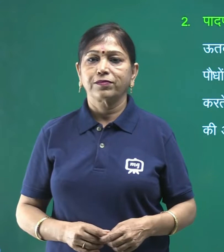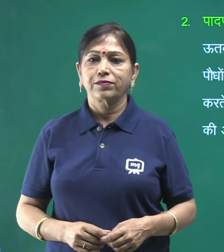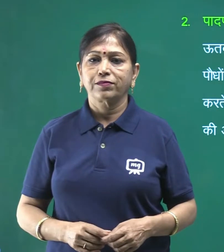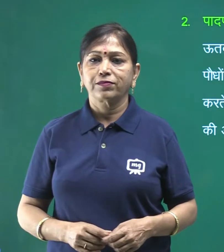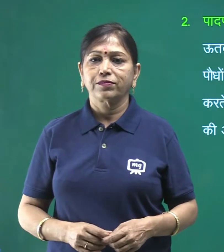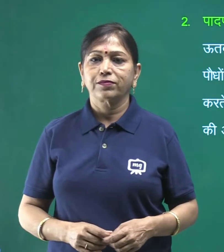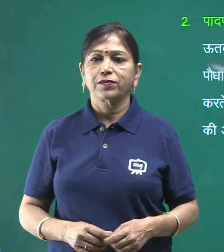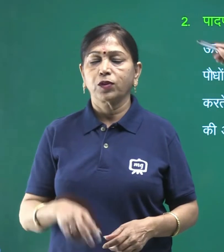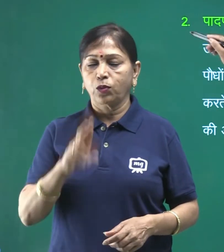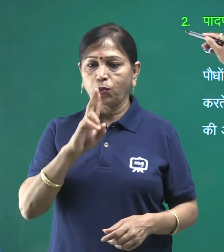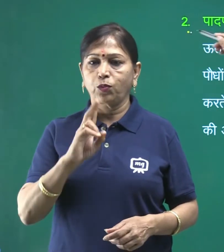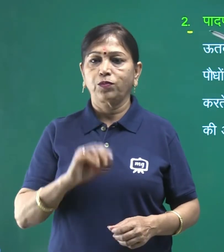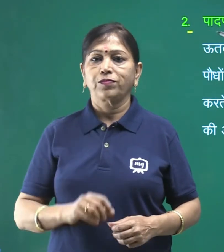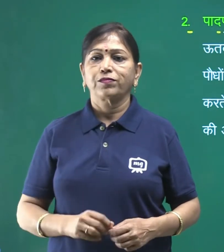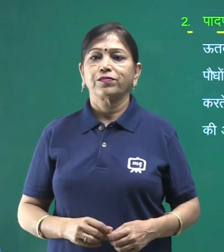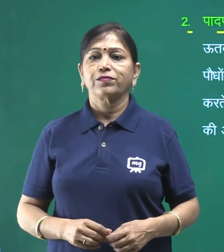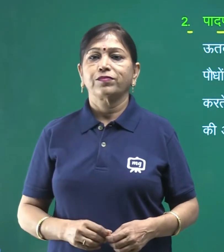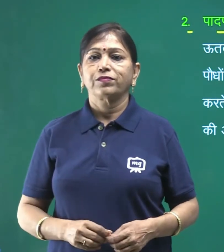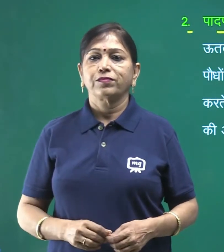2